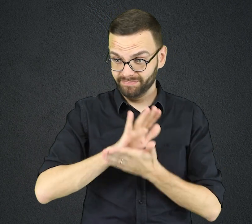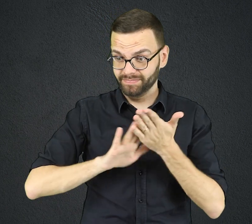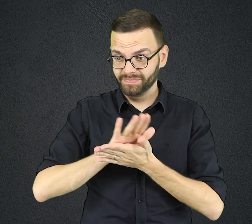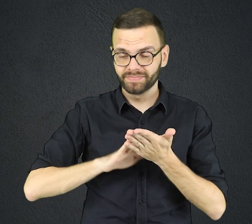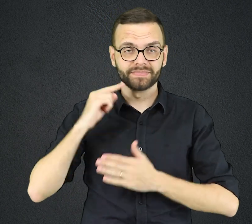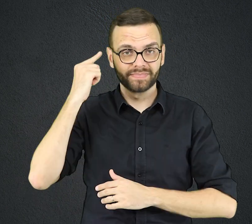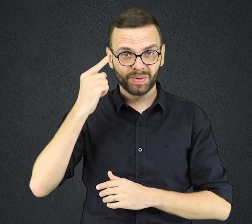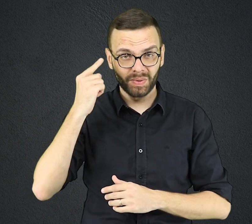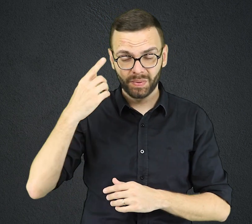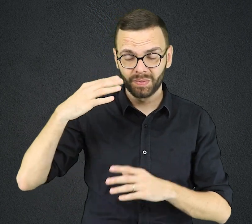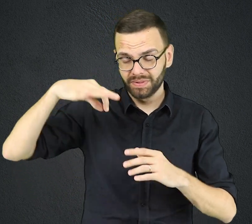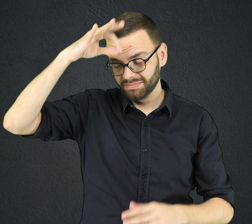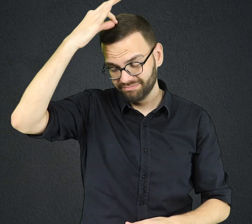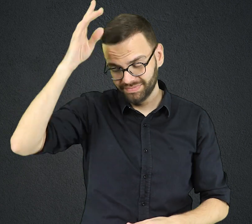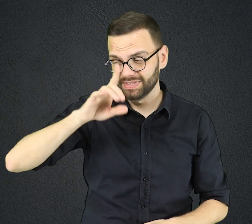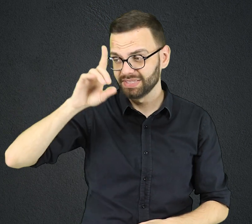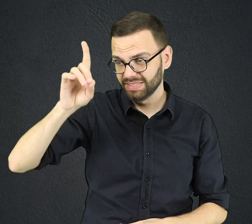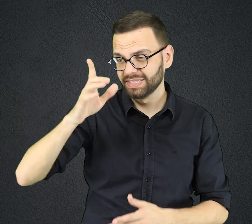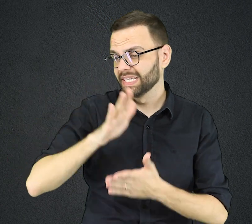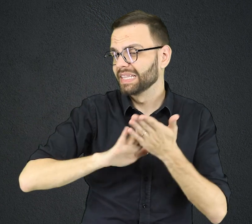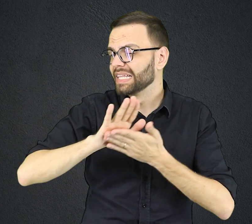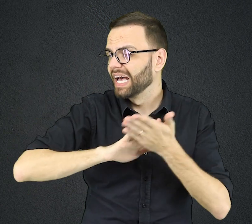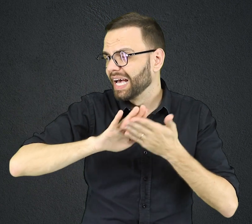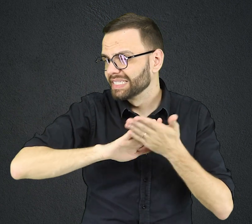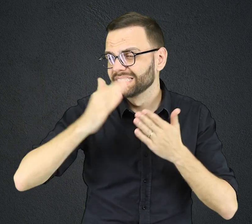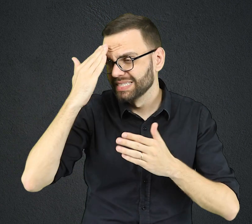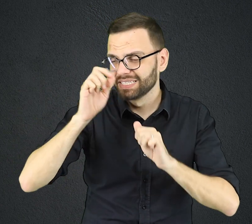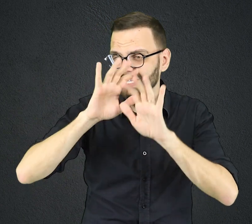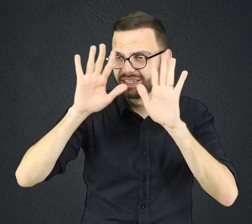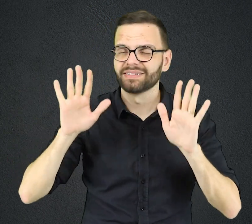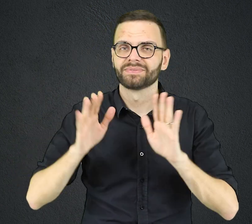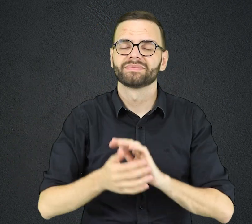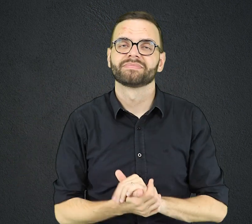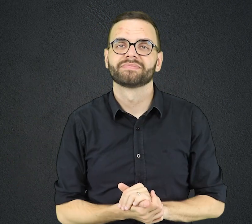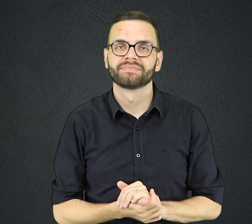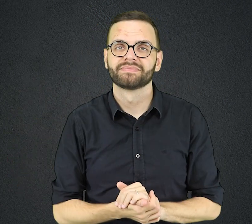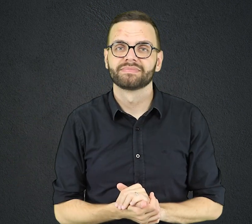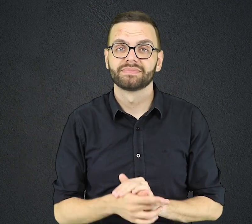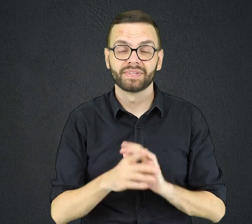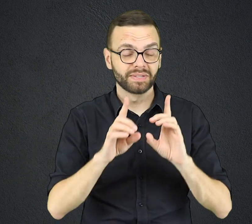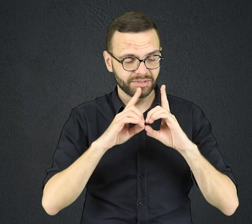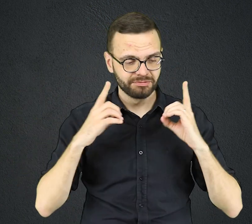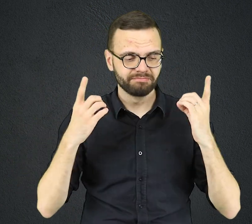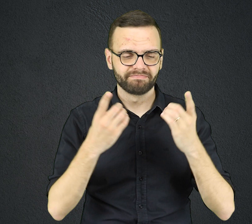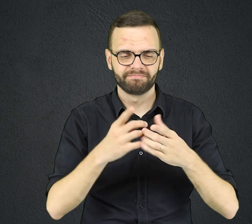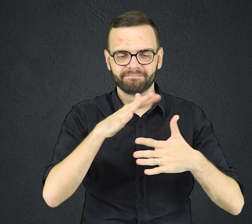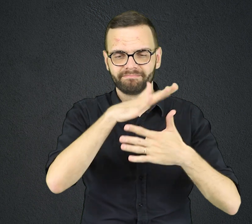Sem o Espírito de Deus, não há como entender seus planos e sua vontade. Você ouviu